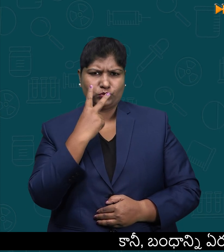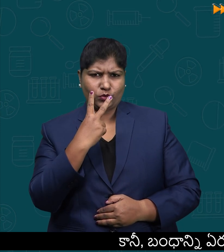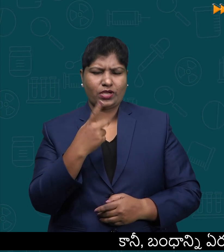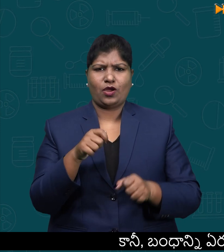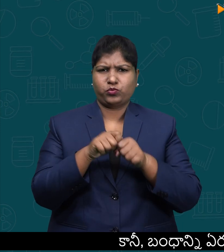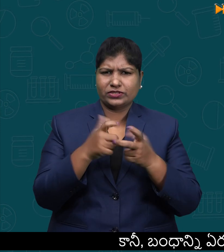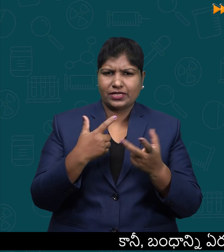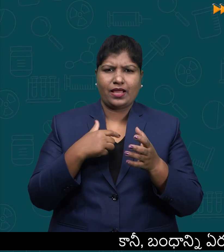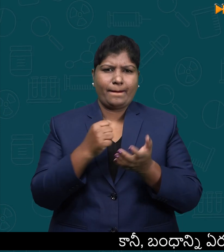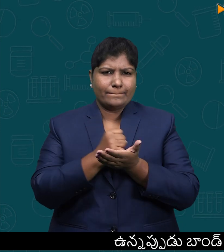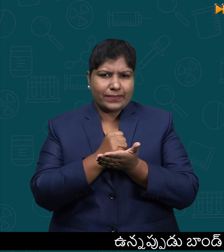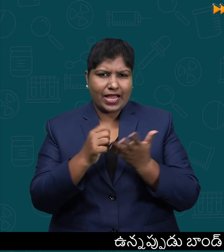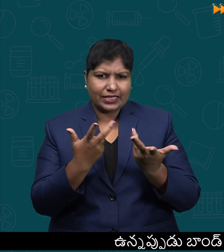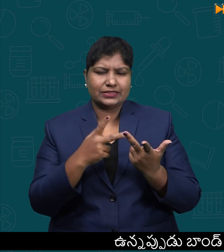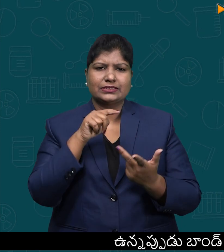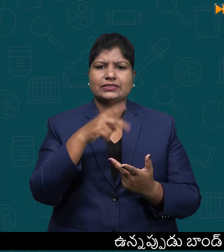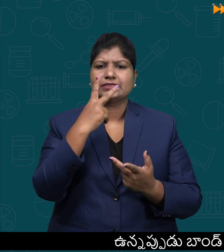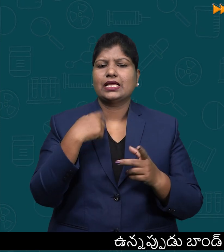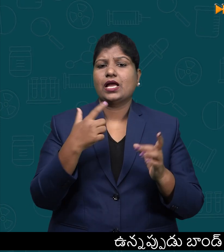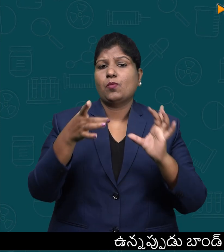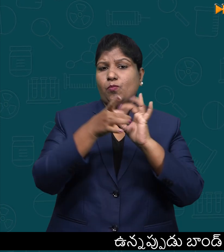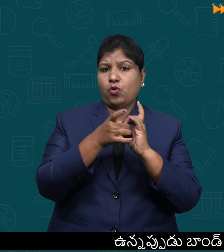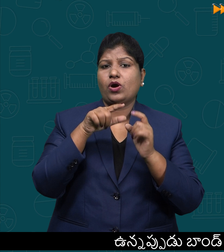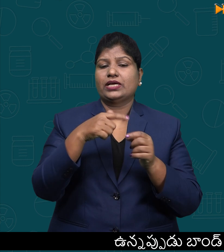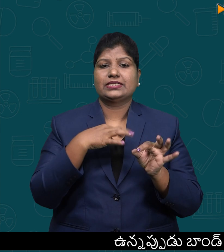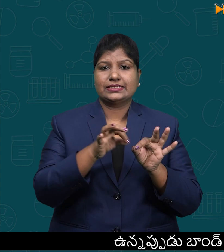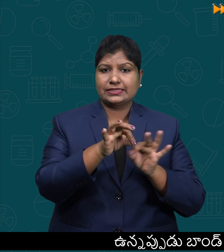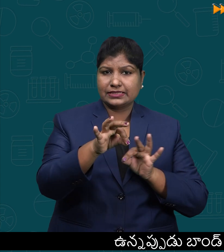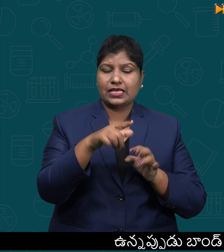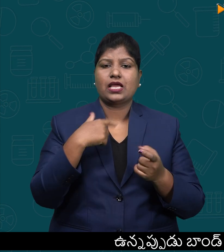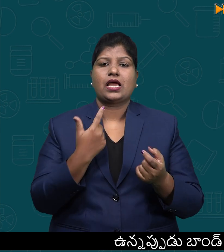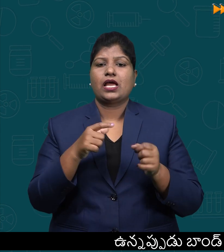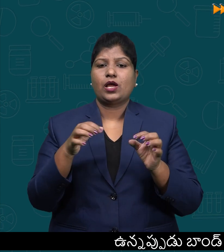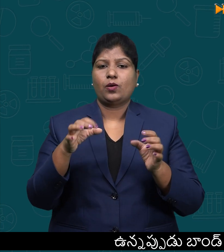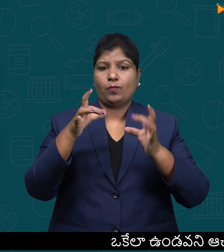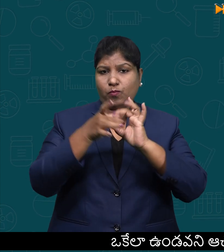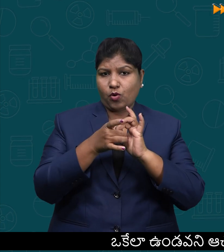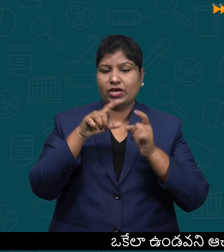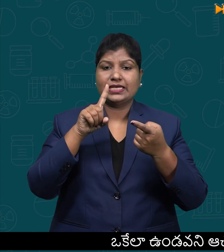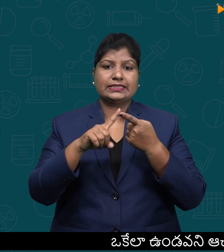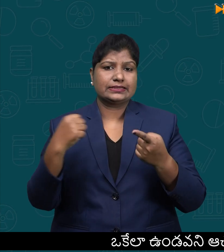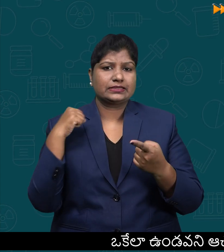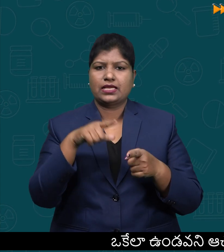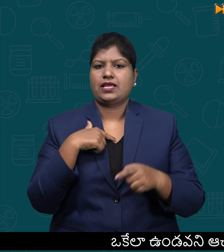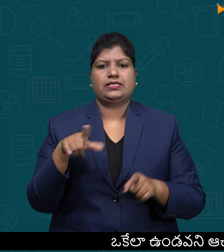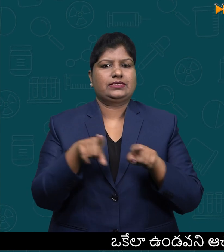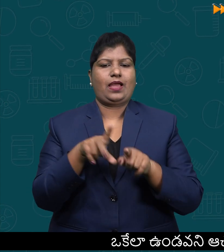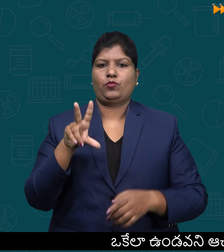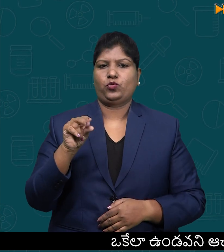పరమాణువులు వేర్వేరుగా ఉన్నప్పుడు బాండ్ లెంగ్త్లు మరియు బాండ్ ఎనర్జీలు ఒకేలా ఉండవని